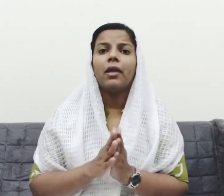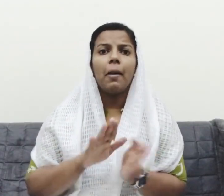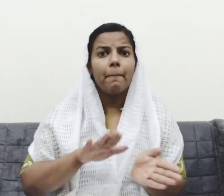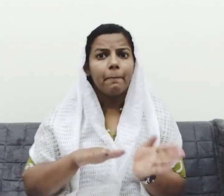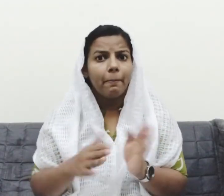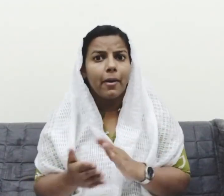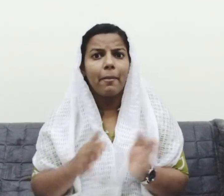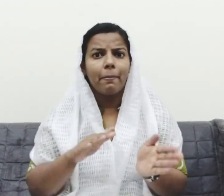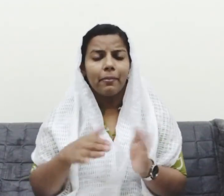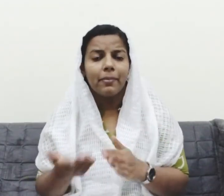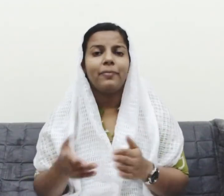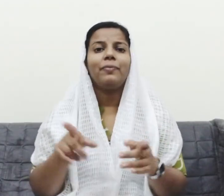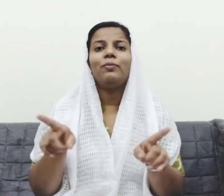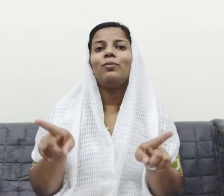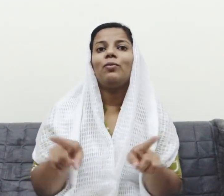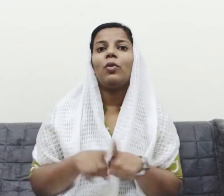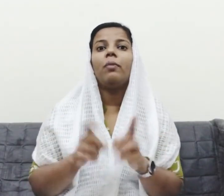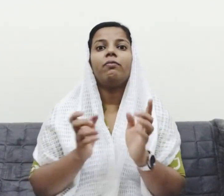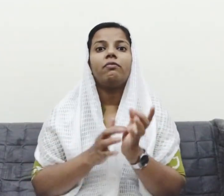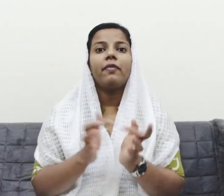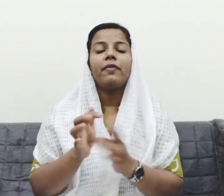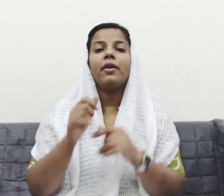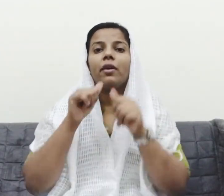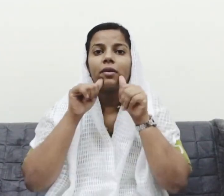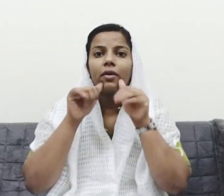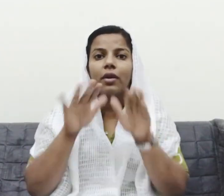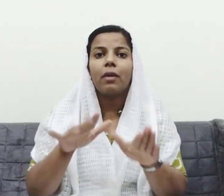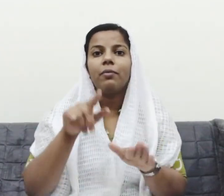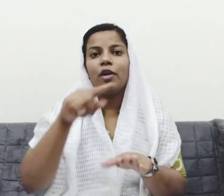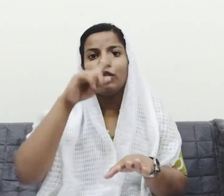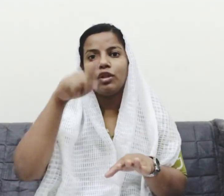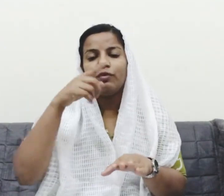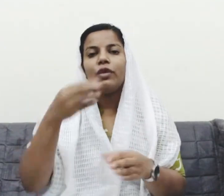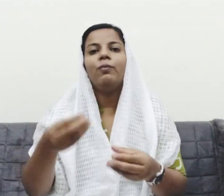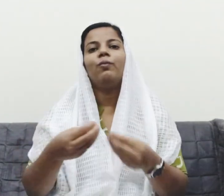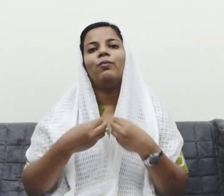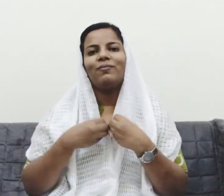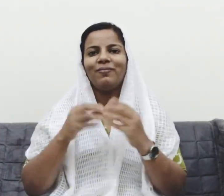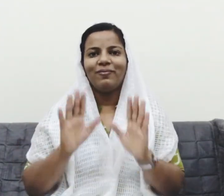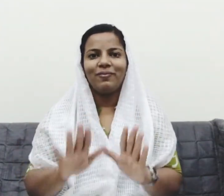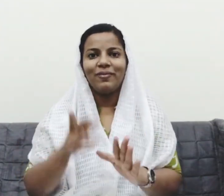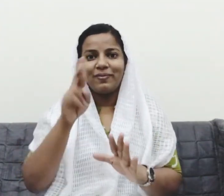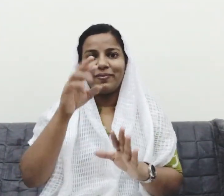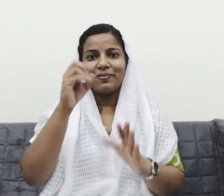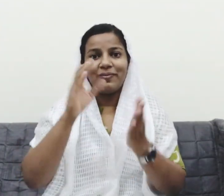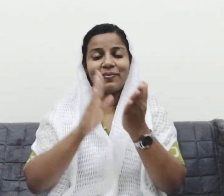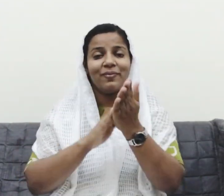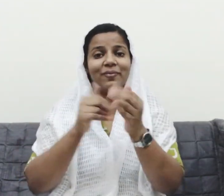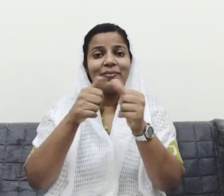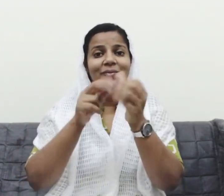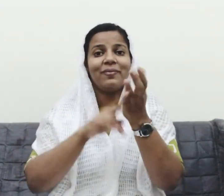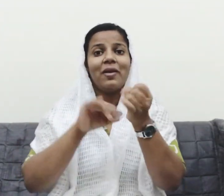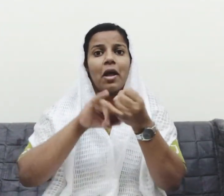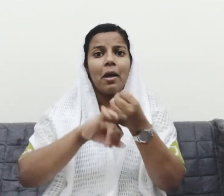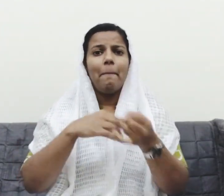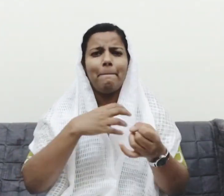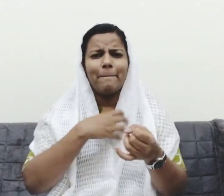ആമേൻ മാറുന്നതനുസരിച്ച ദൈവിക അനുഗ്രഹങ്ങൾ നമ്മുടെ ജീവിതത്തിലേക്ക് വരുന്നത്. അതുകൊണ്ടാണ് റോമാലേഖനത്തിൽ പറഞ്ഞ മനസ്സ്